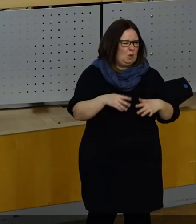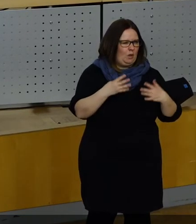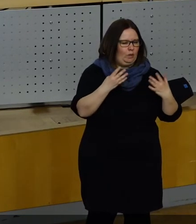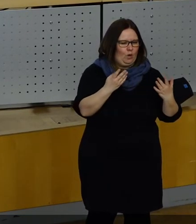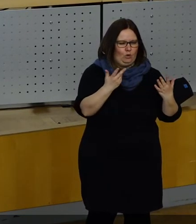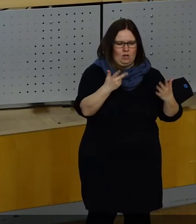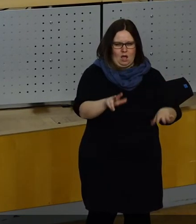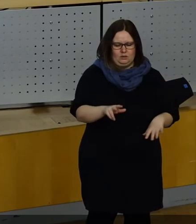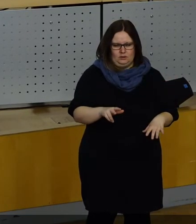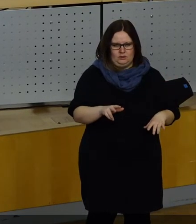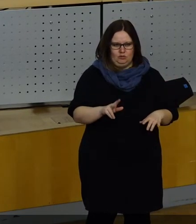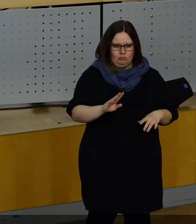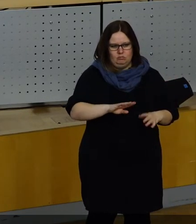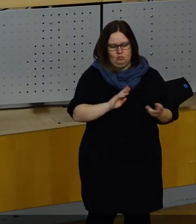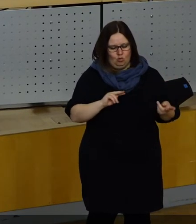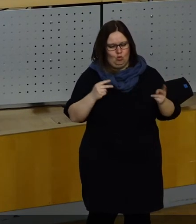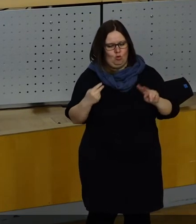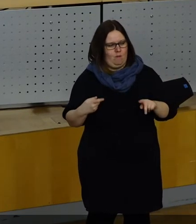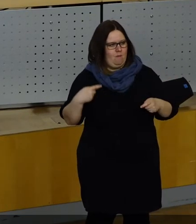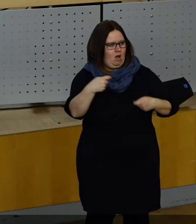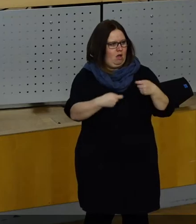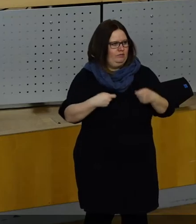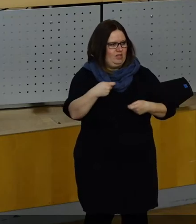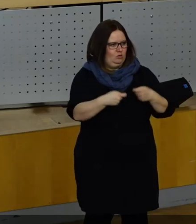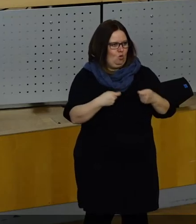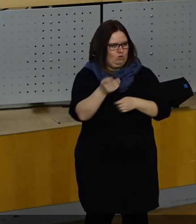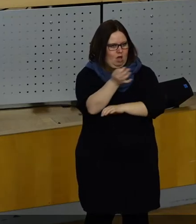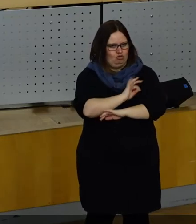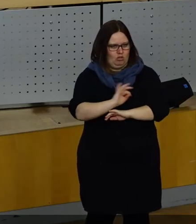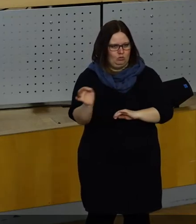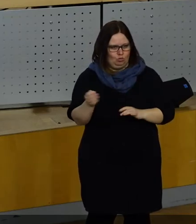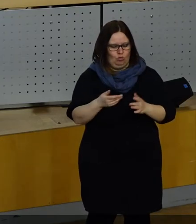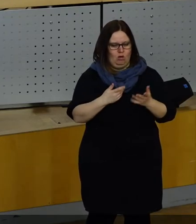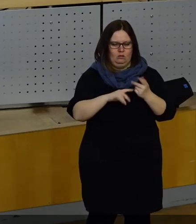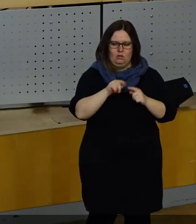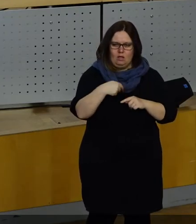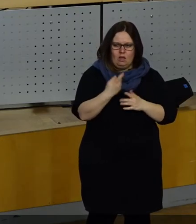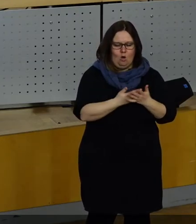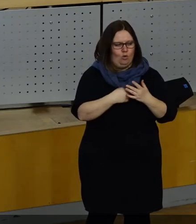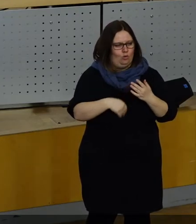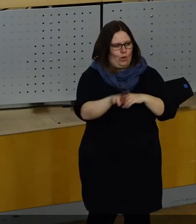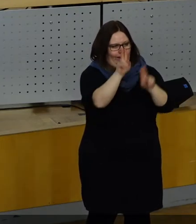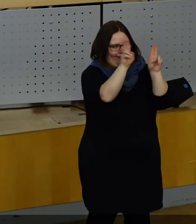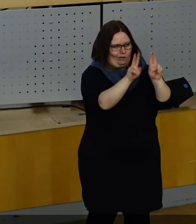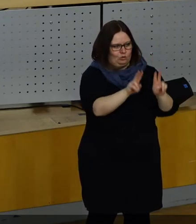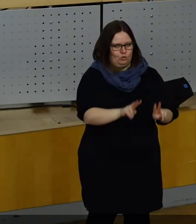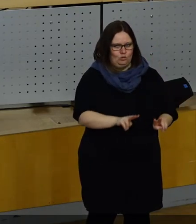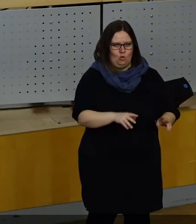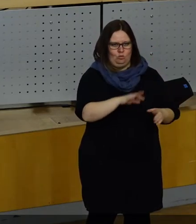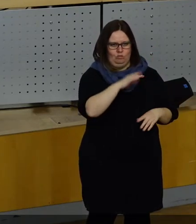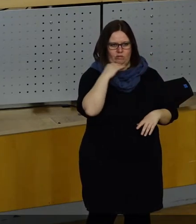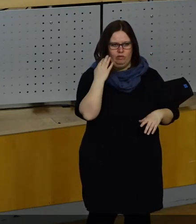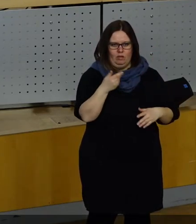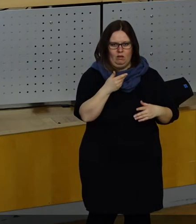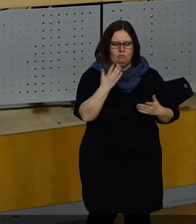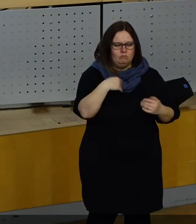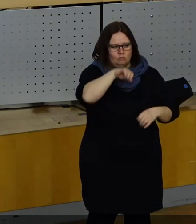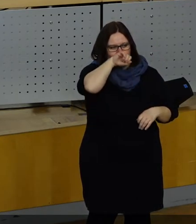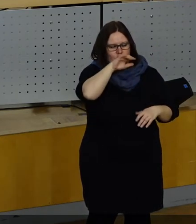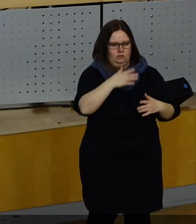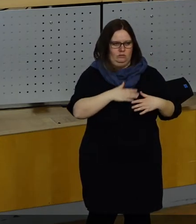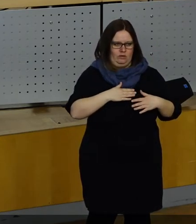1989 dann in die Investorenarchitektur gekommen. Es hat eine Renaissance der Rekonstruktion gegeben, dass eben viel, was